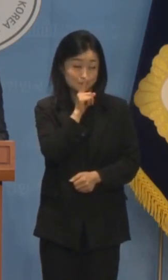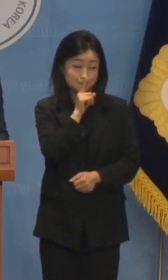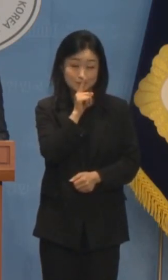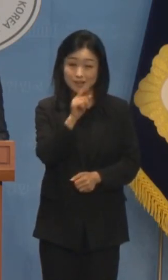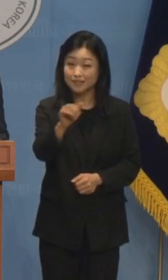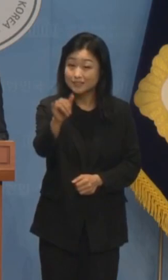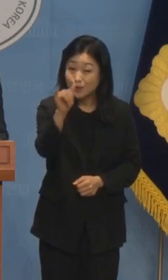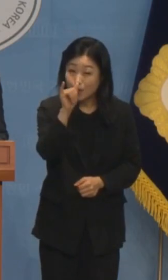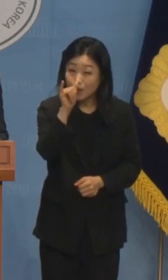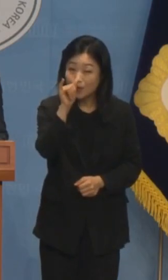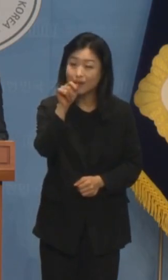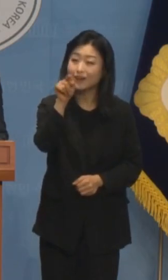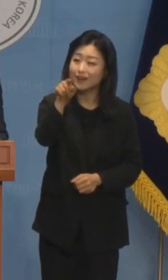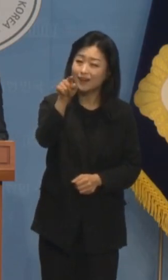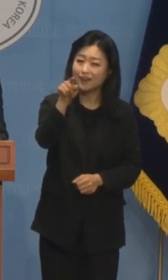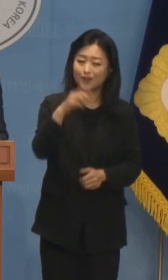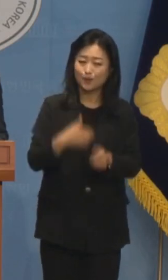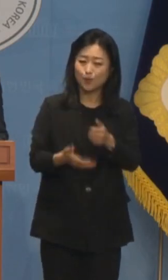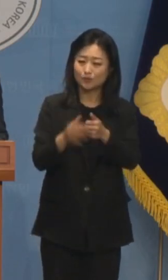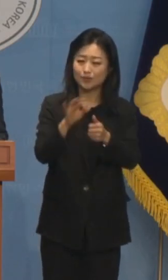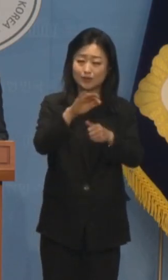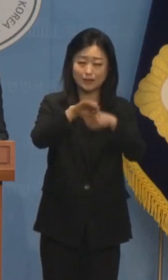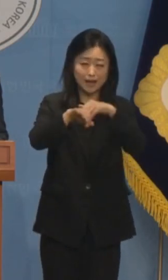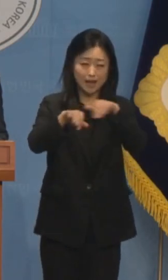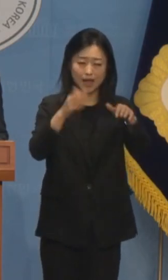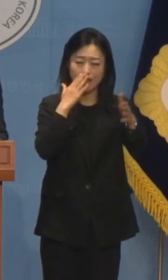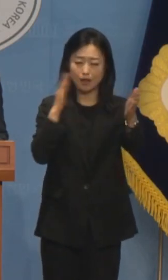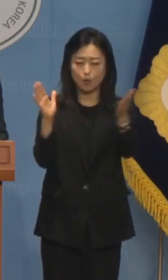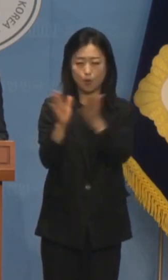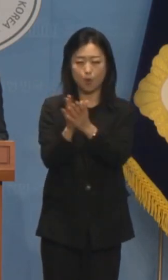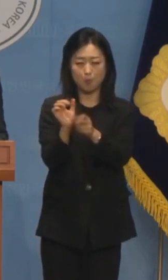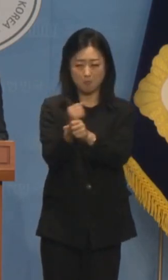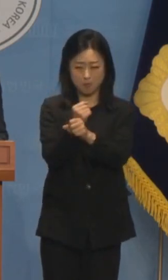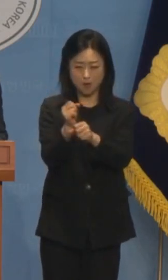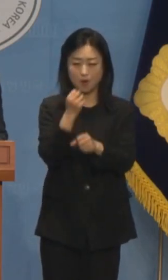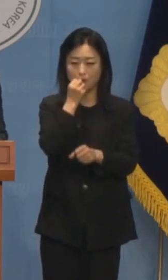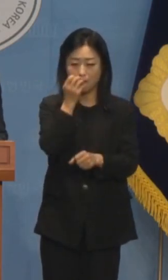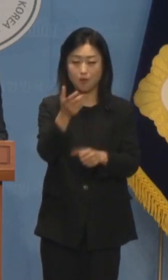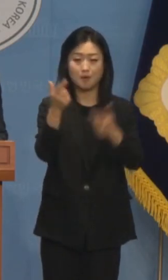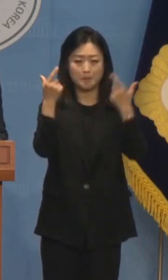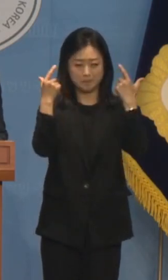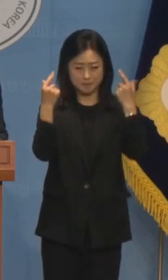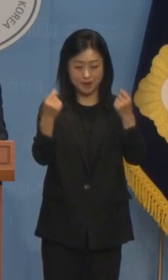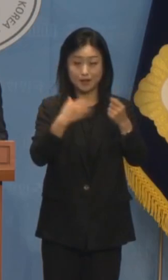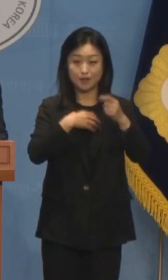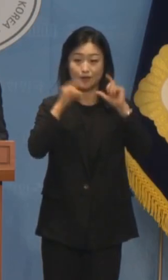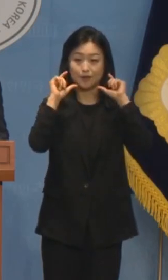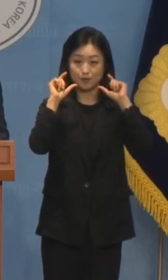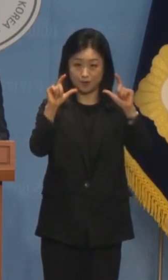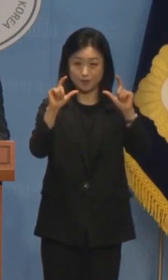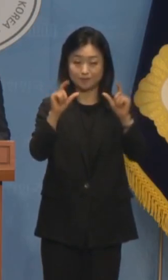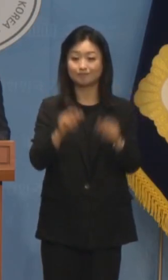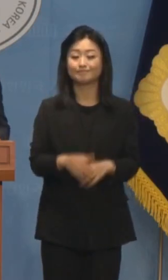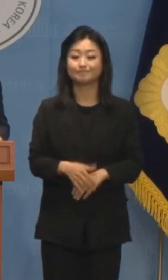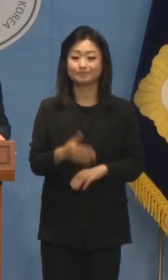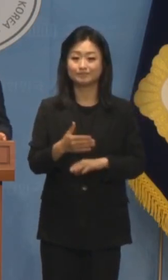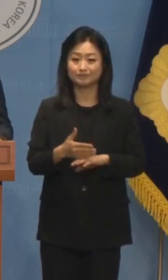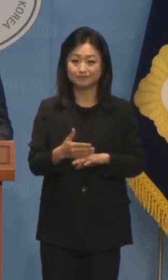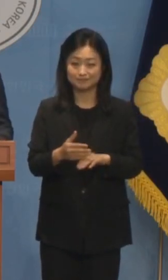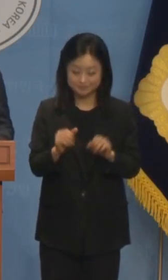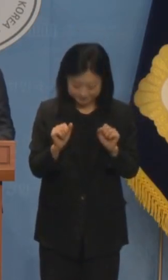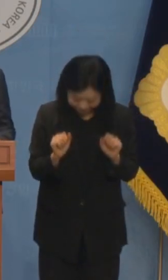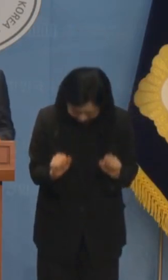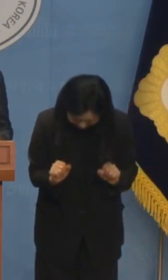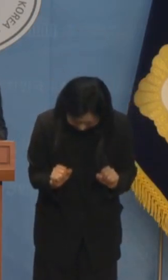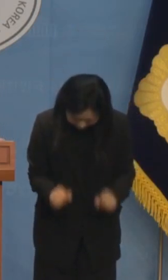외면한다면 자신도 공천 개입의 공범임을 자인한 것임을 경고합니다. 예, 이상입니다.